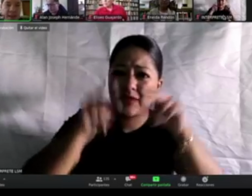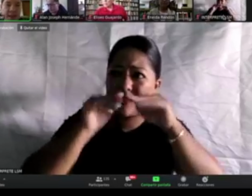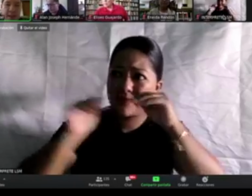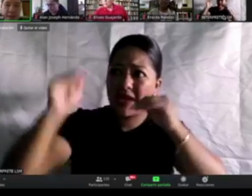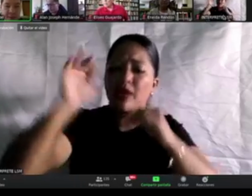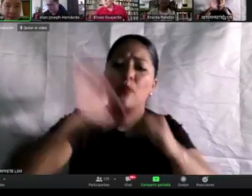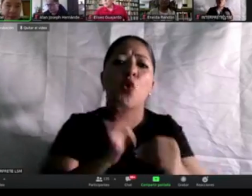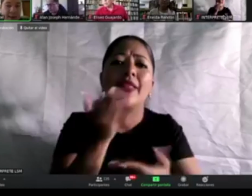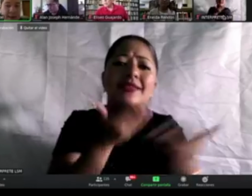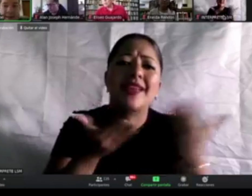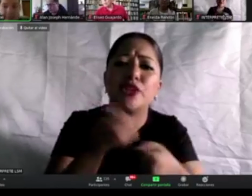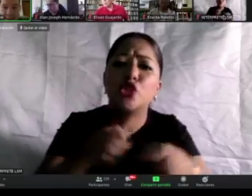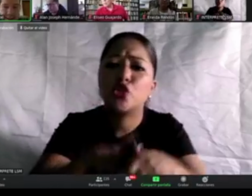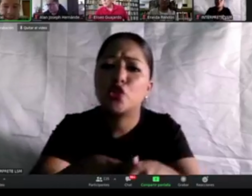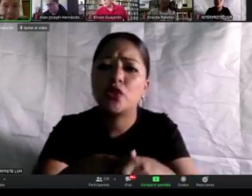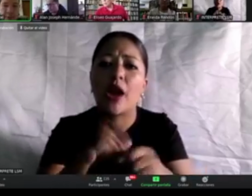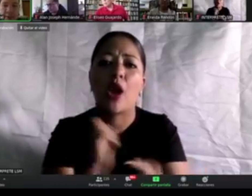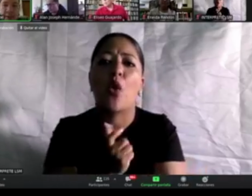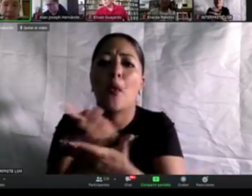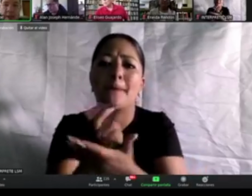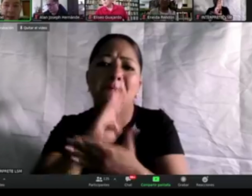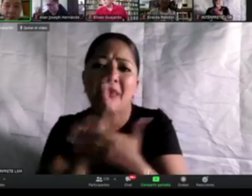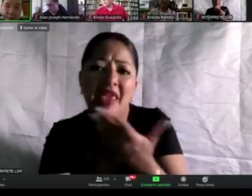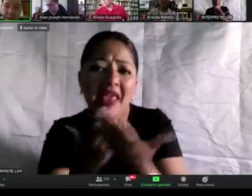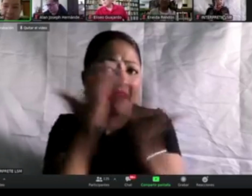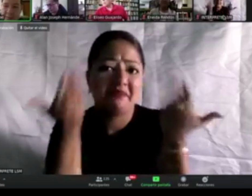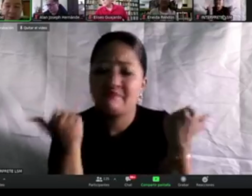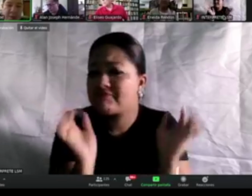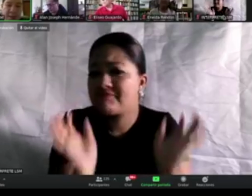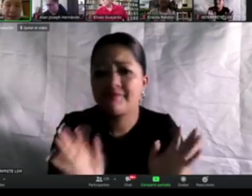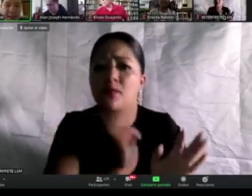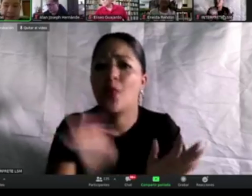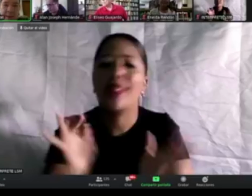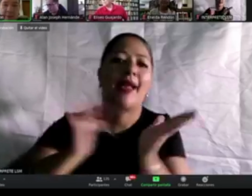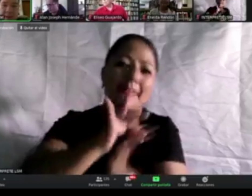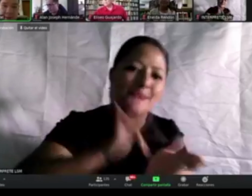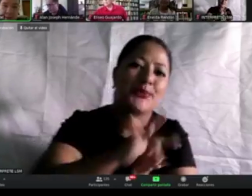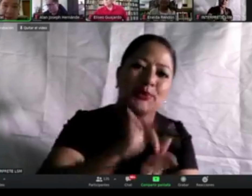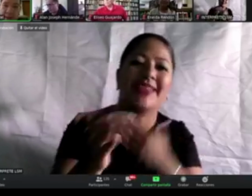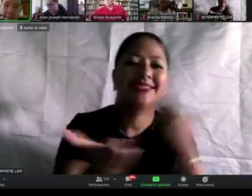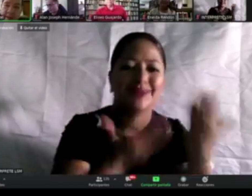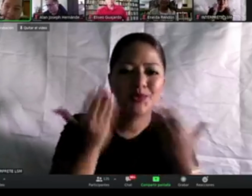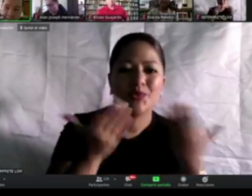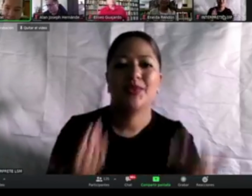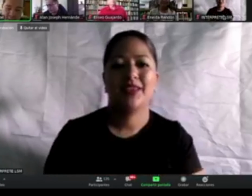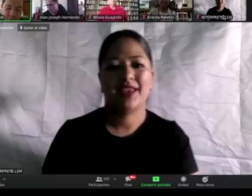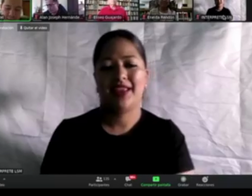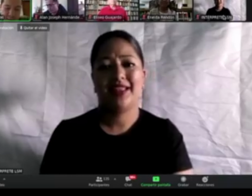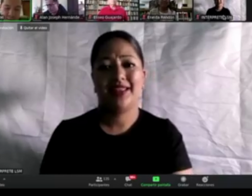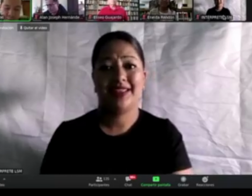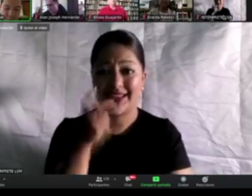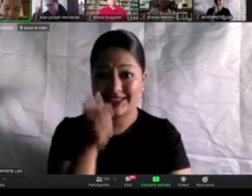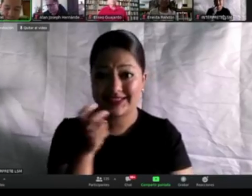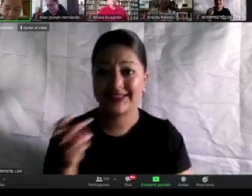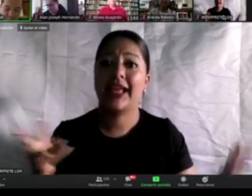social o a través de una veja que genere la institución apoyar en los procesos que requiera el estudiante este tipo de acciones